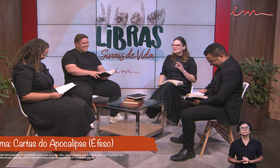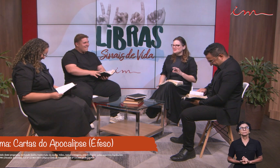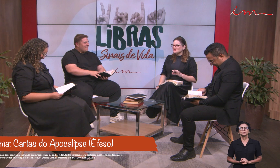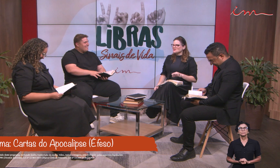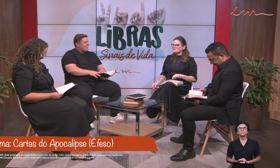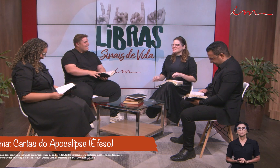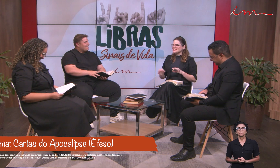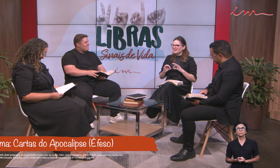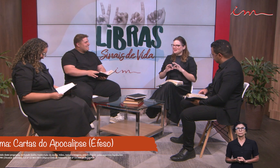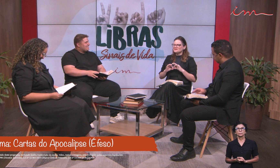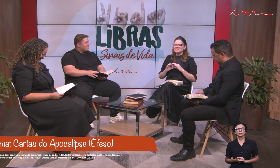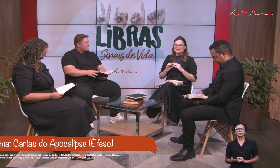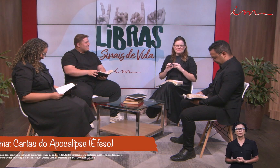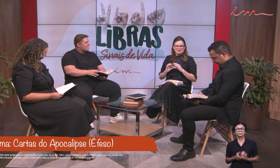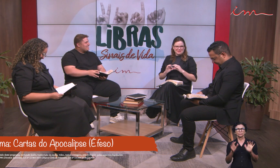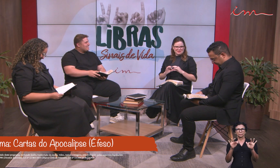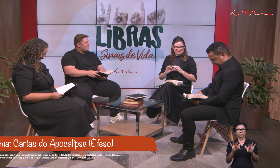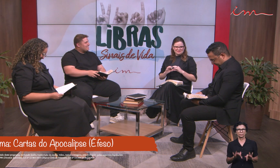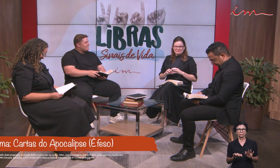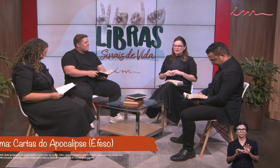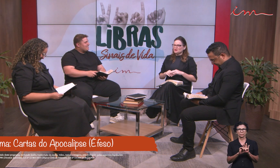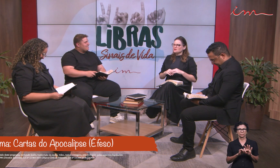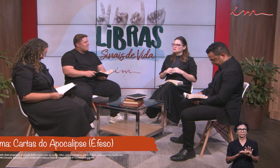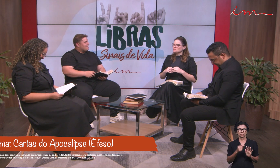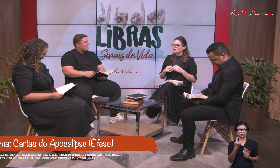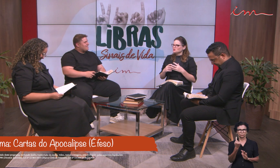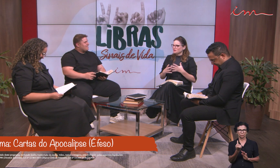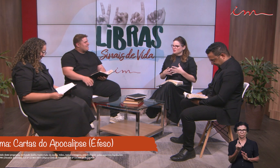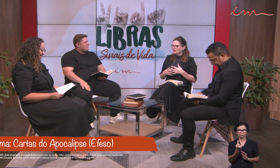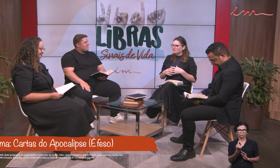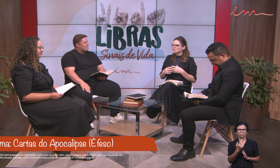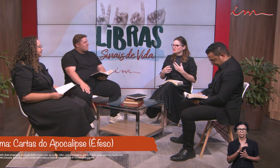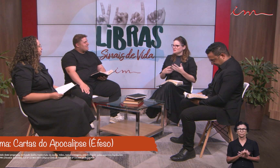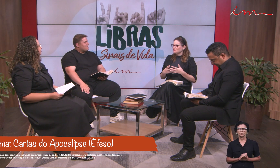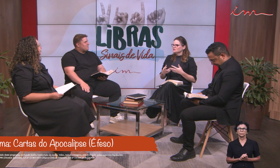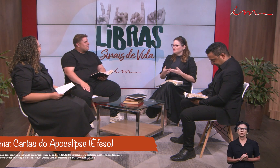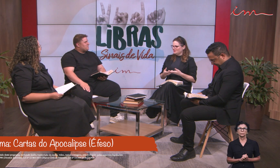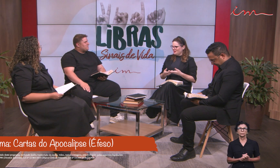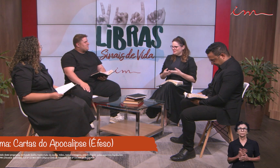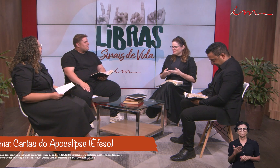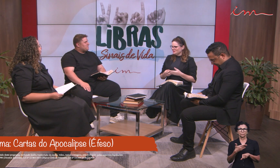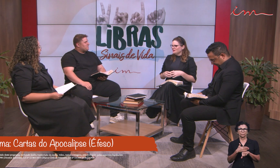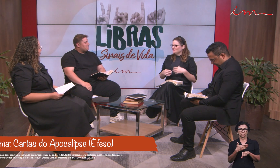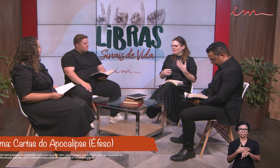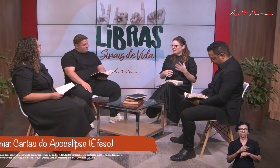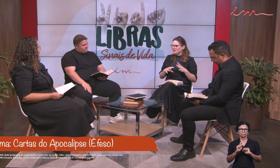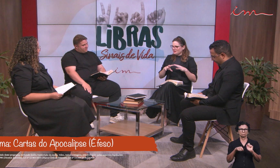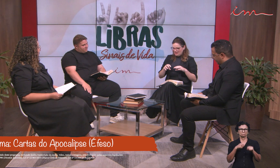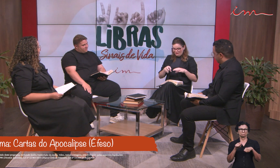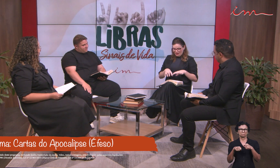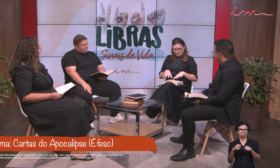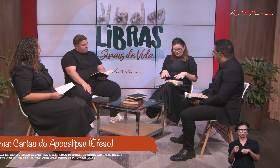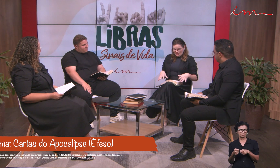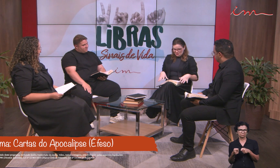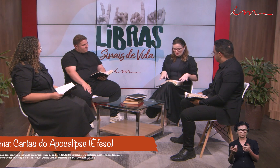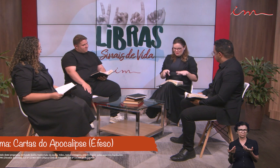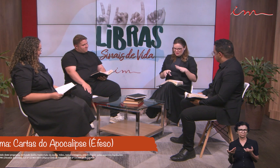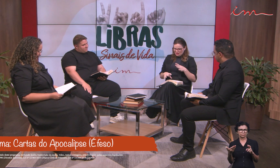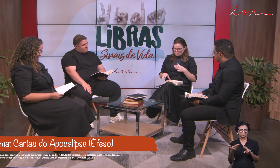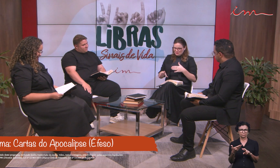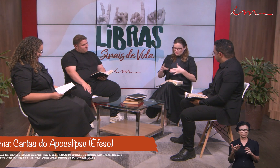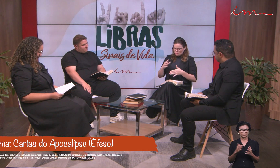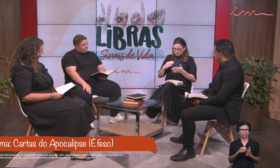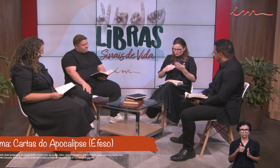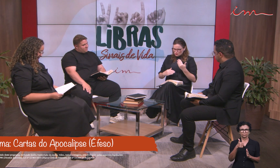Então, hoje nós vamos encerrar no versículo 1º. Nós vamos praticar, vamos trazer alguns sinais, né? Referente ao versículo